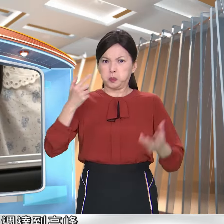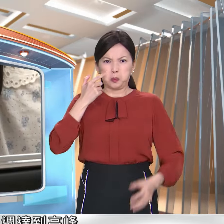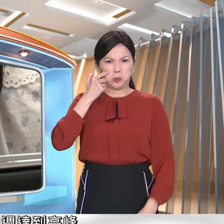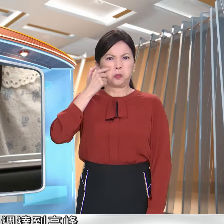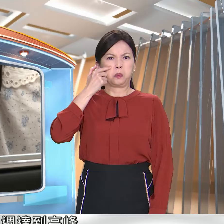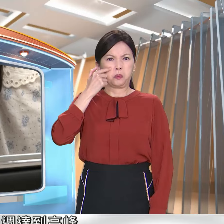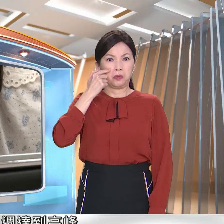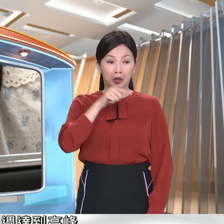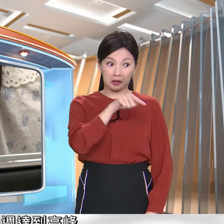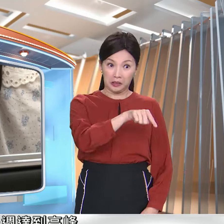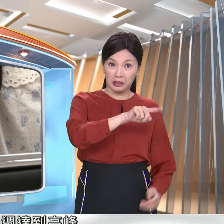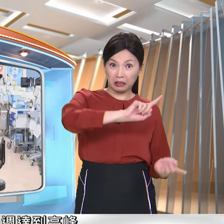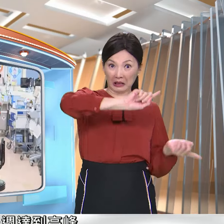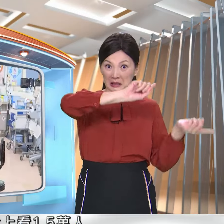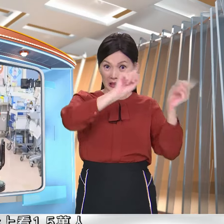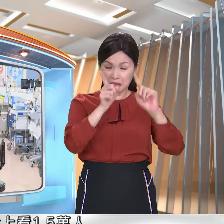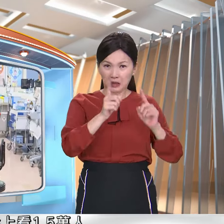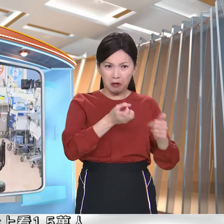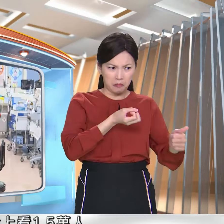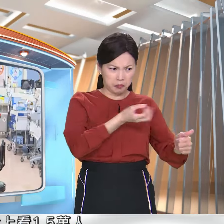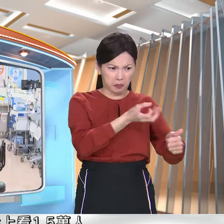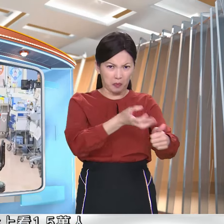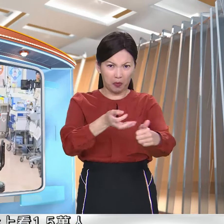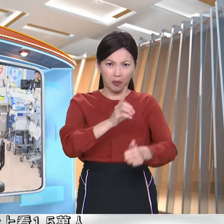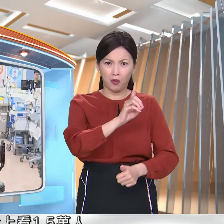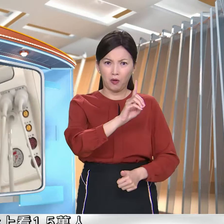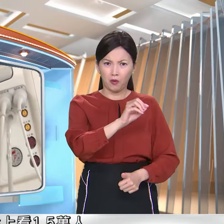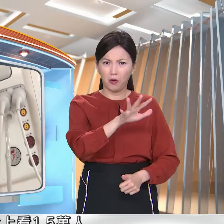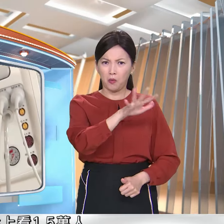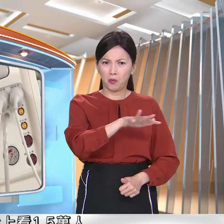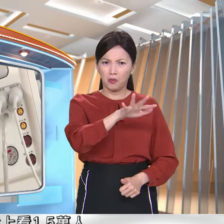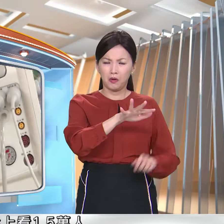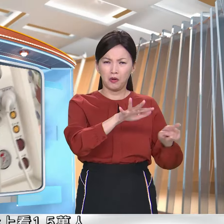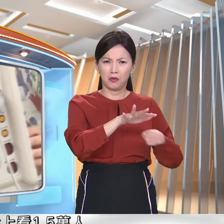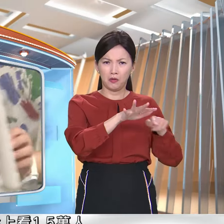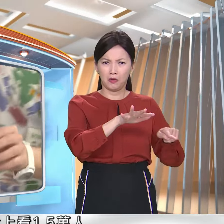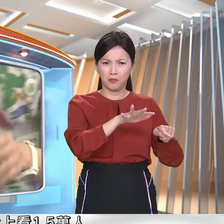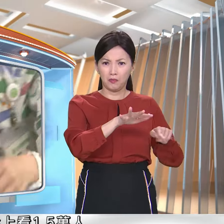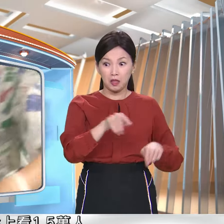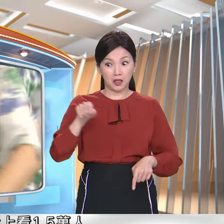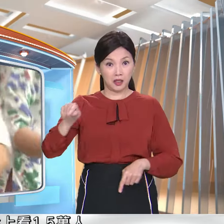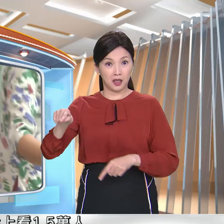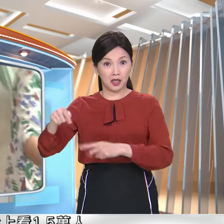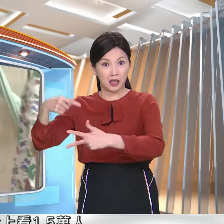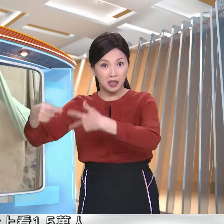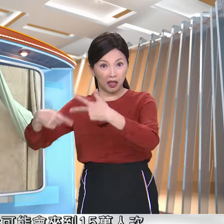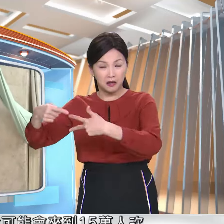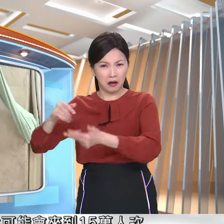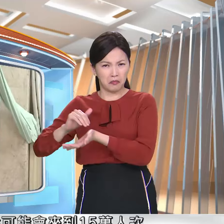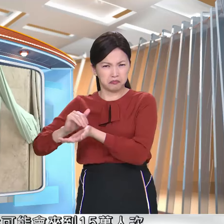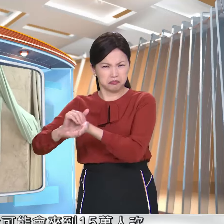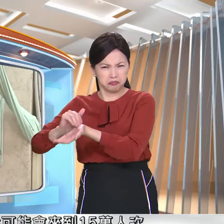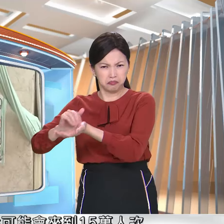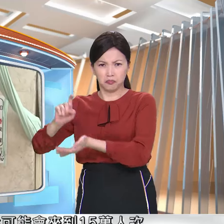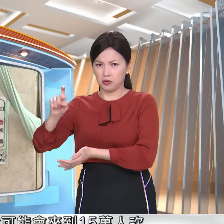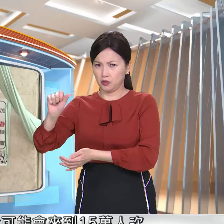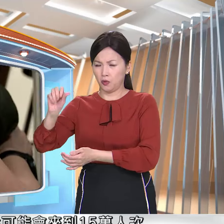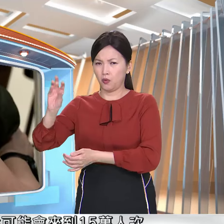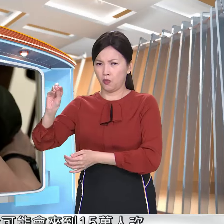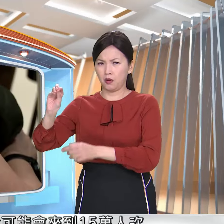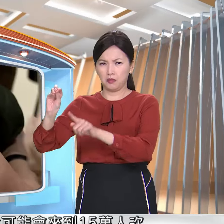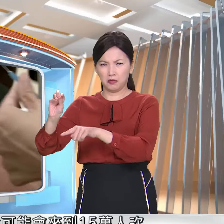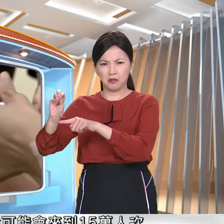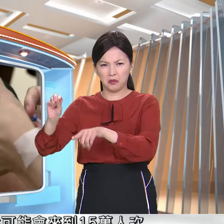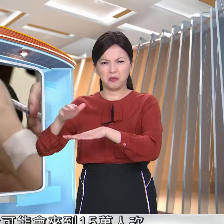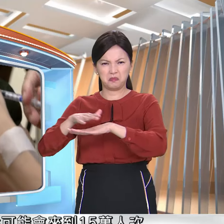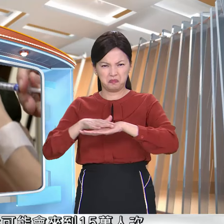峰。新冠每日确诊上看1.5万人，而流感单周就诊可能会